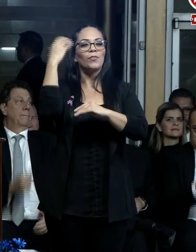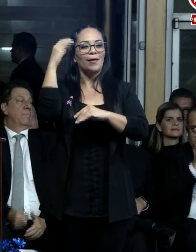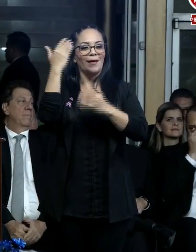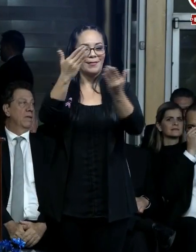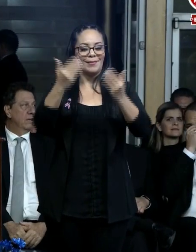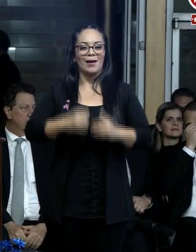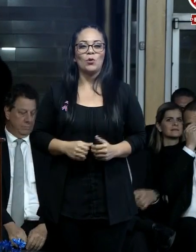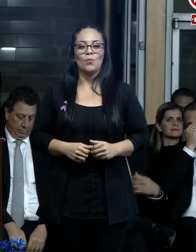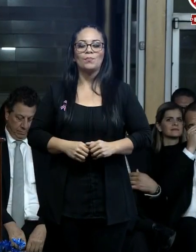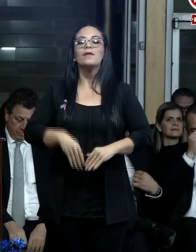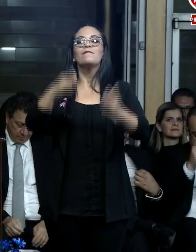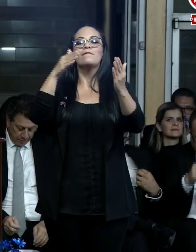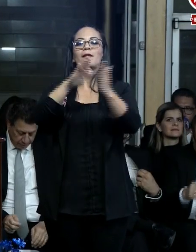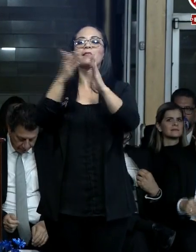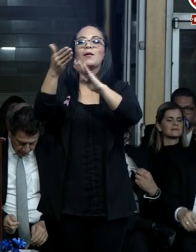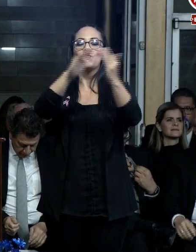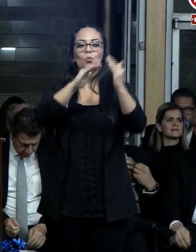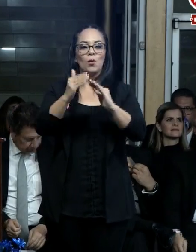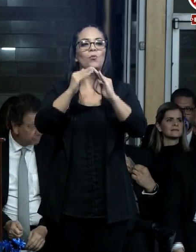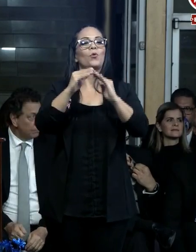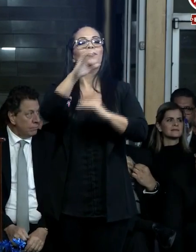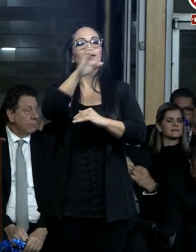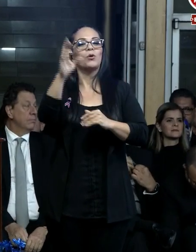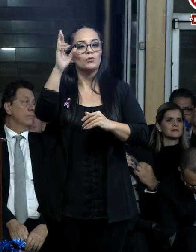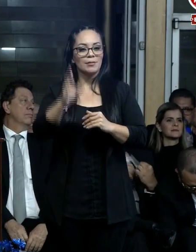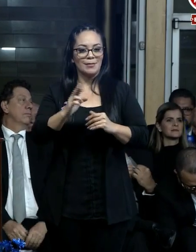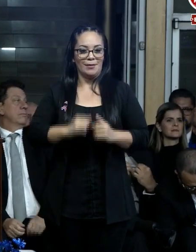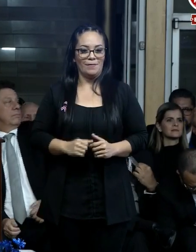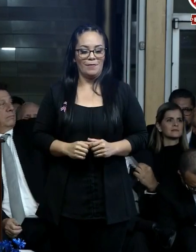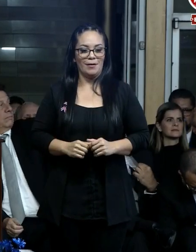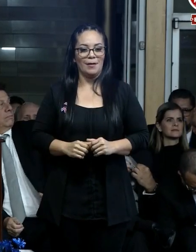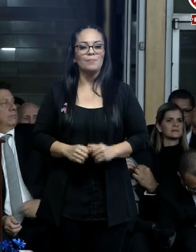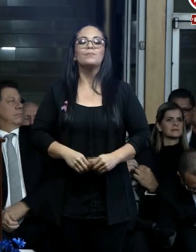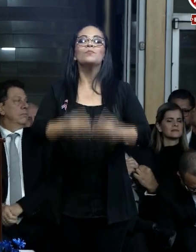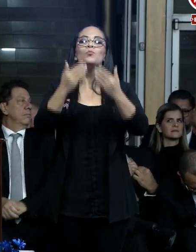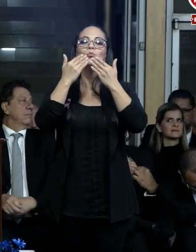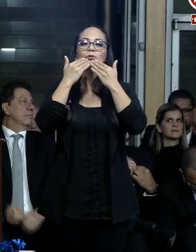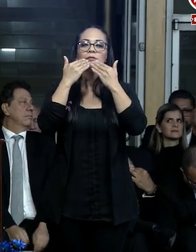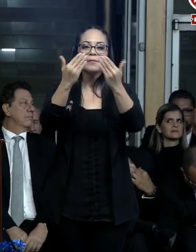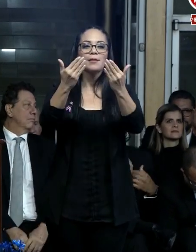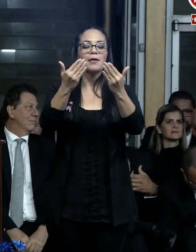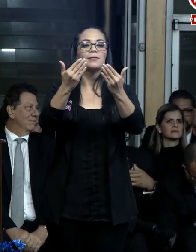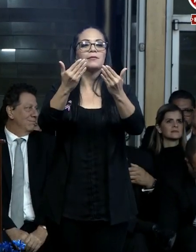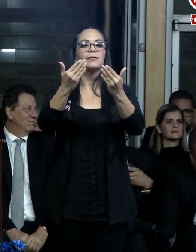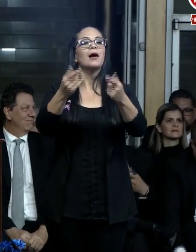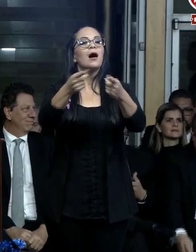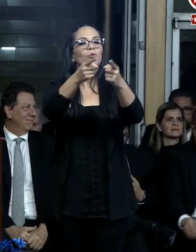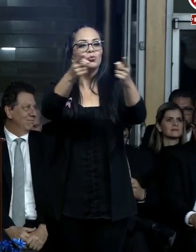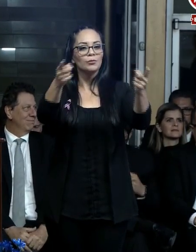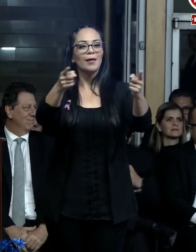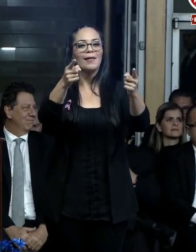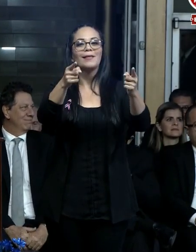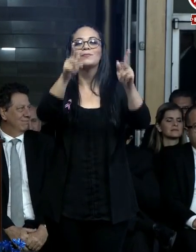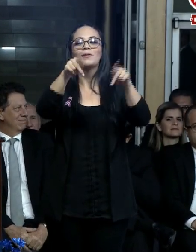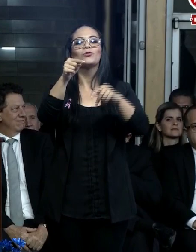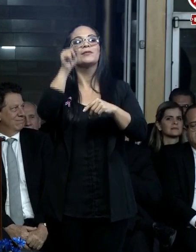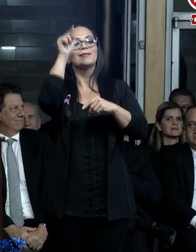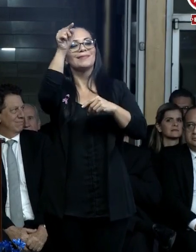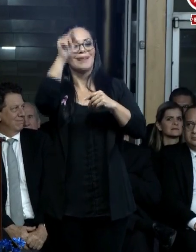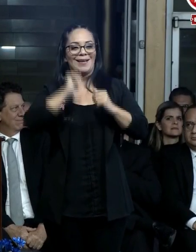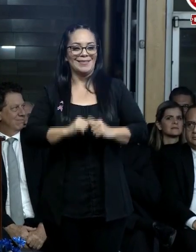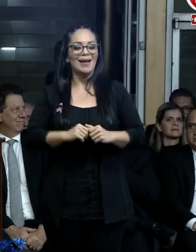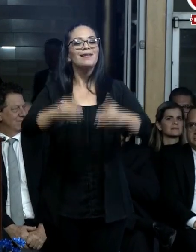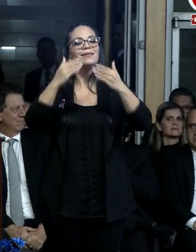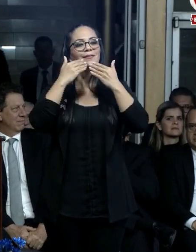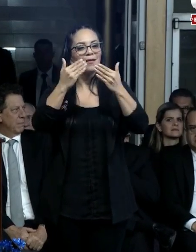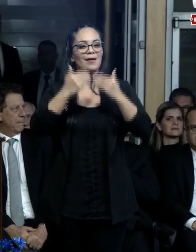Cartago y frente al pueblo de Costa Rica. Muchísimas gracias a ustedes que están allá atrás por